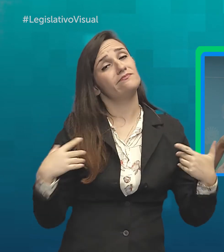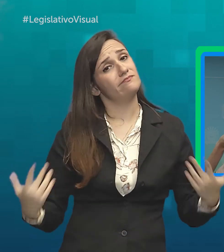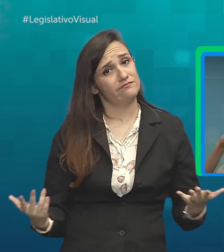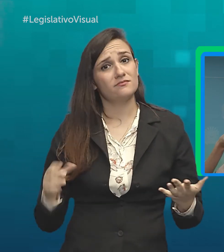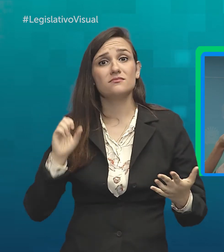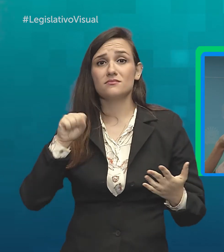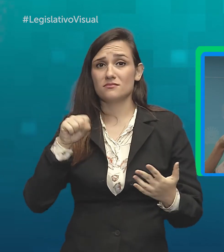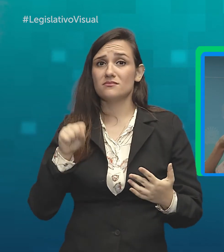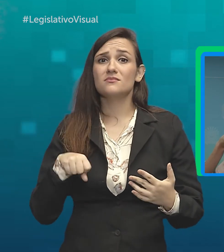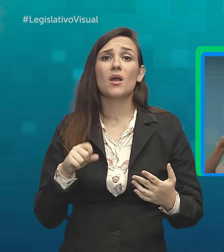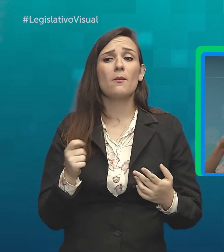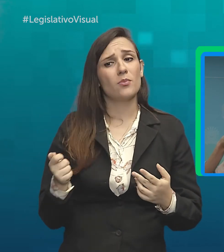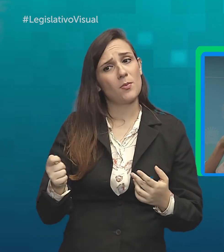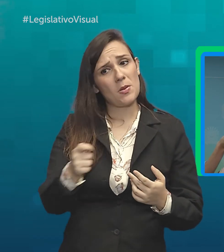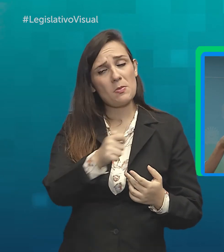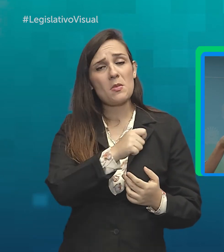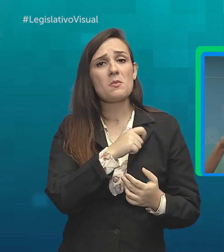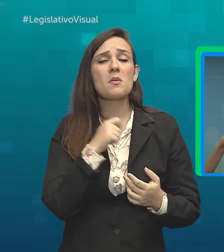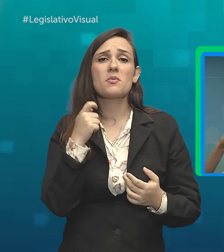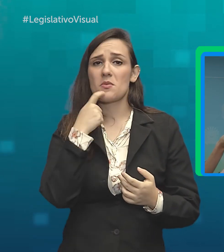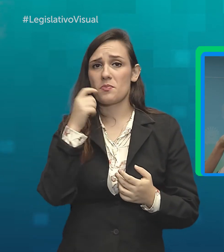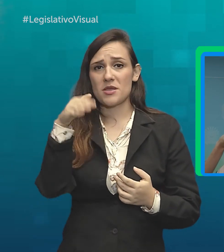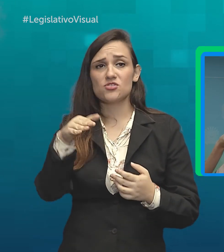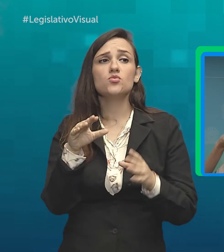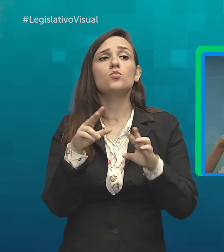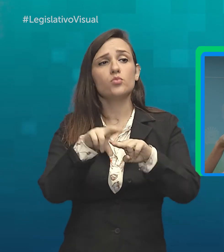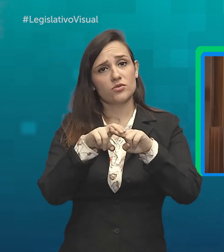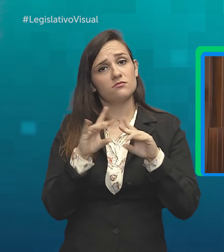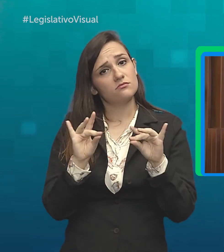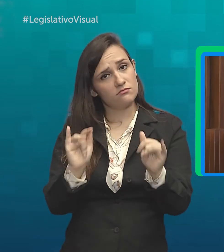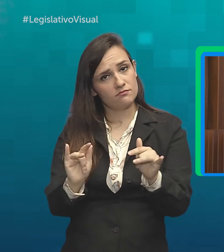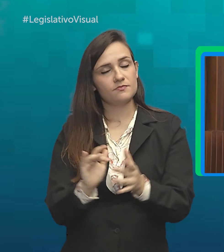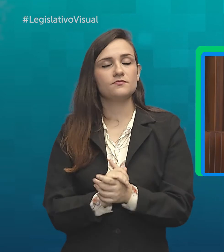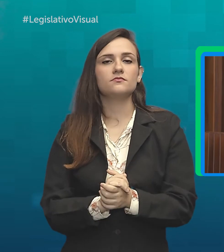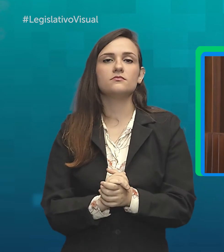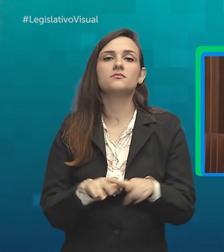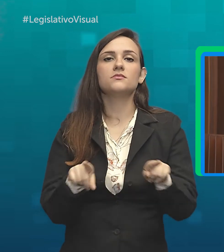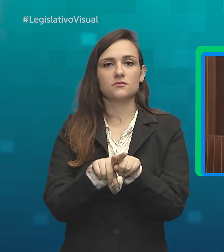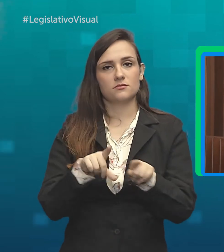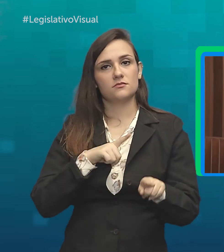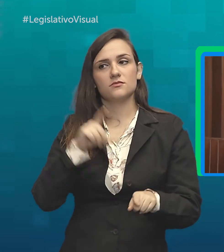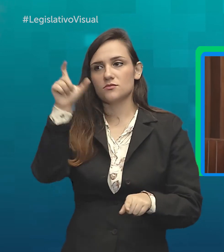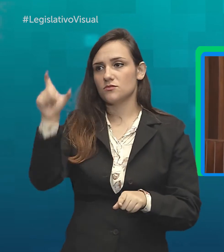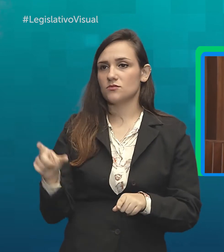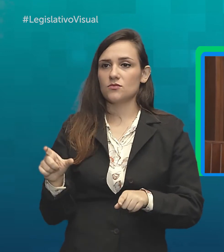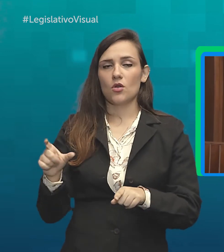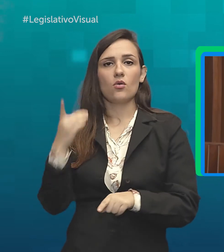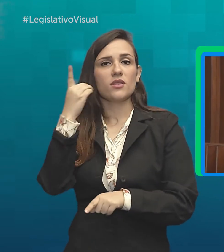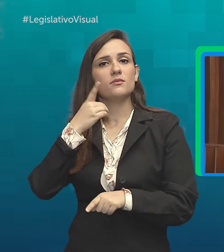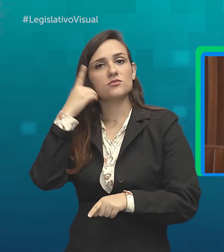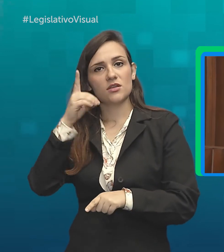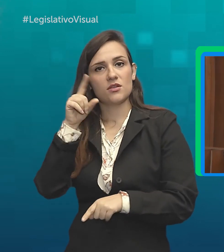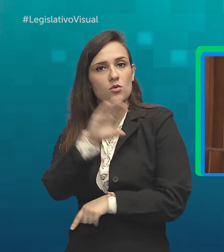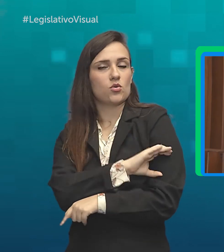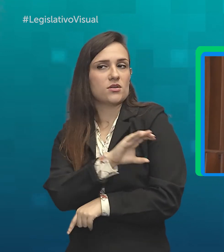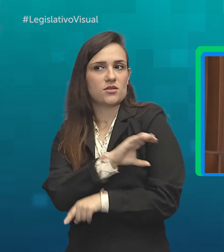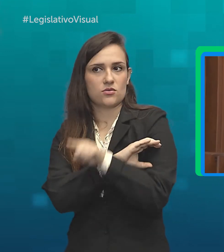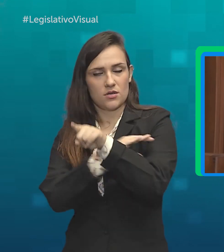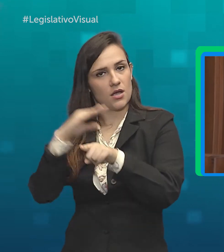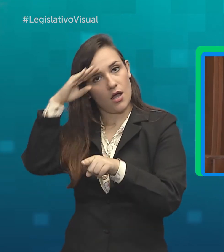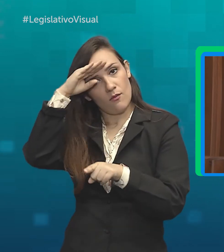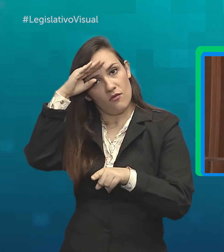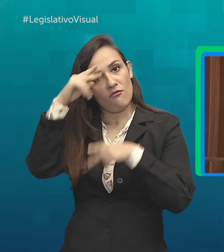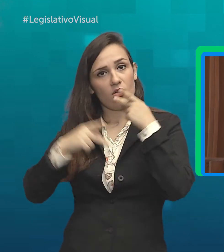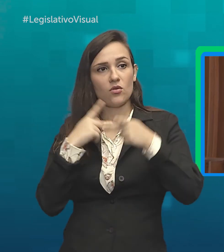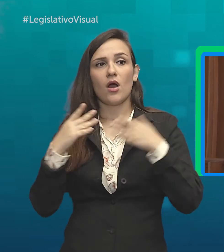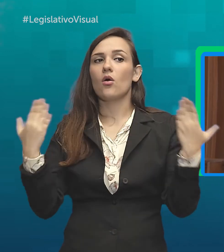que nós tenhamos poucas espécies nos nossos rios. É isso que precisa fazer. O parlamentar, que também é coordenador da Frente em Defesa da Pesca,